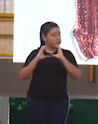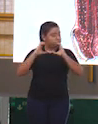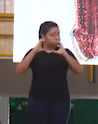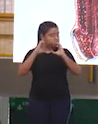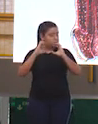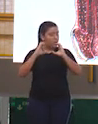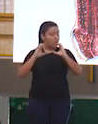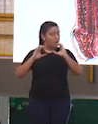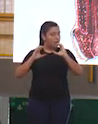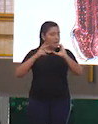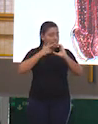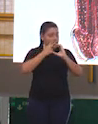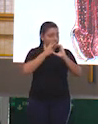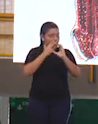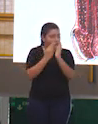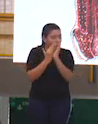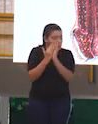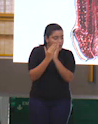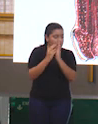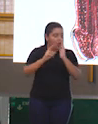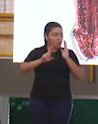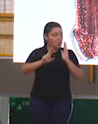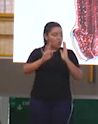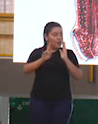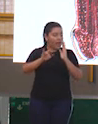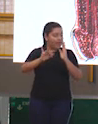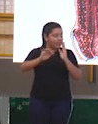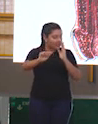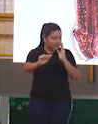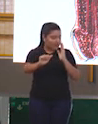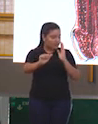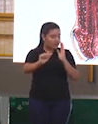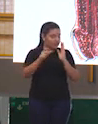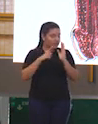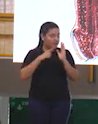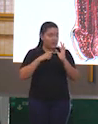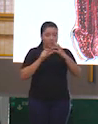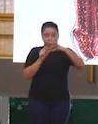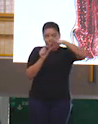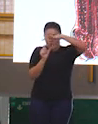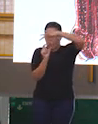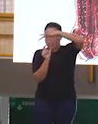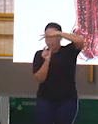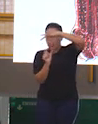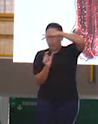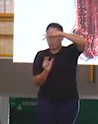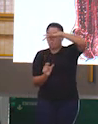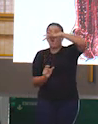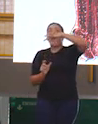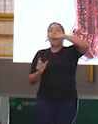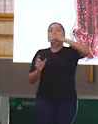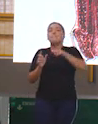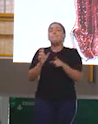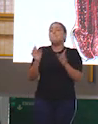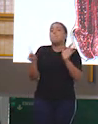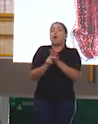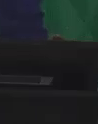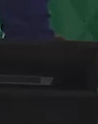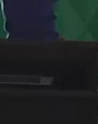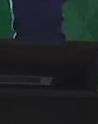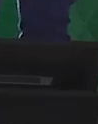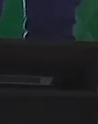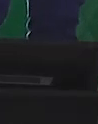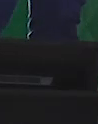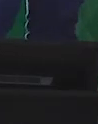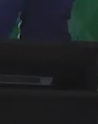uretra, no comecinho da uretra, e também vai envolver quem? Os ductos ejaculatórios. Professor, você quer falar isso por